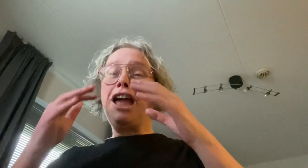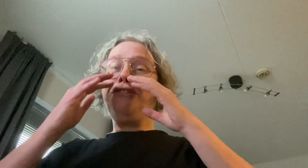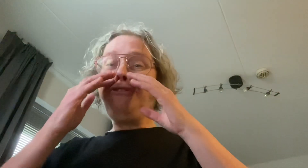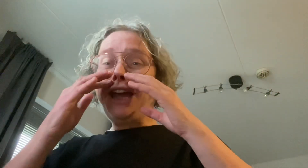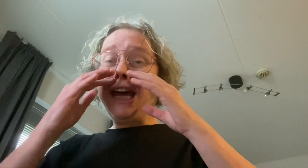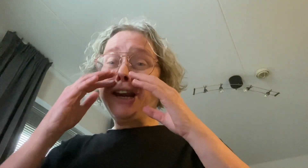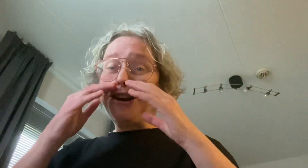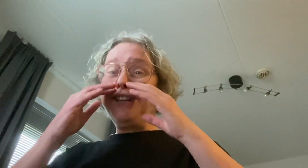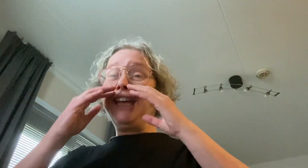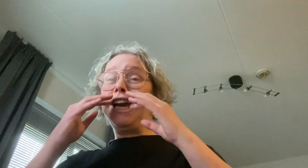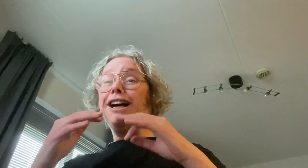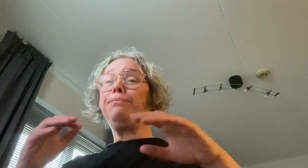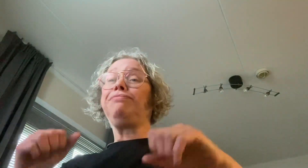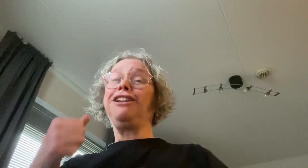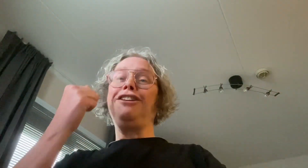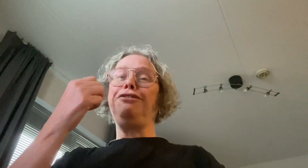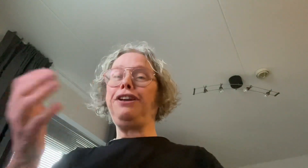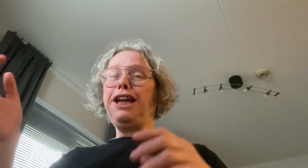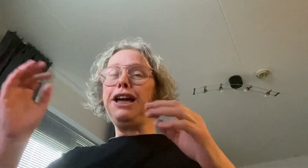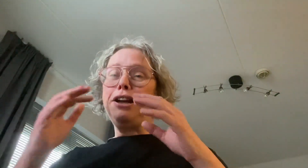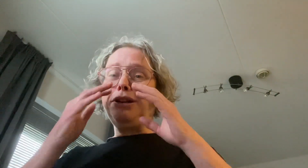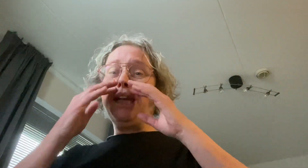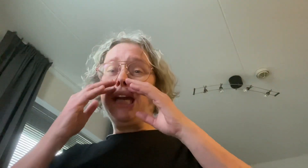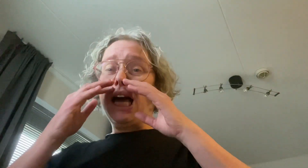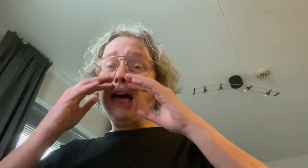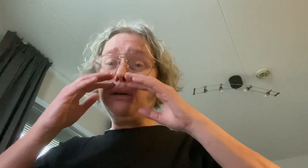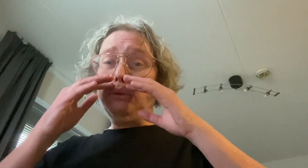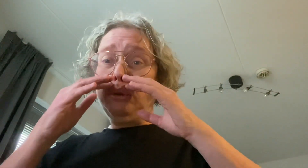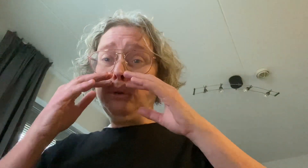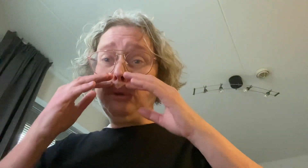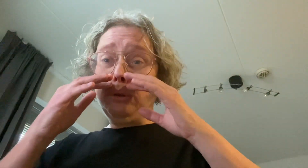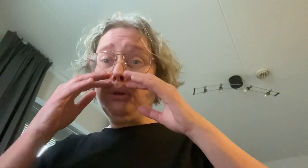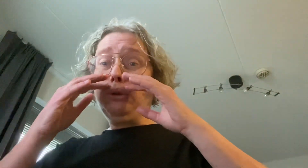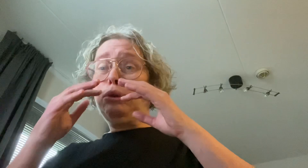oeh. Veronica. Veronica, oeh.